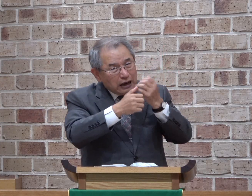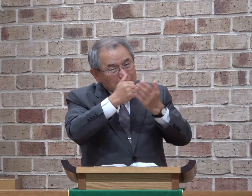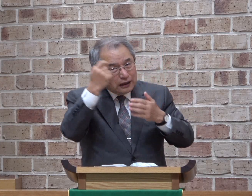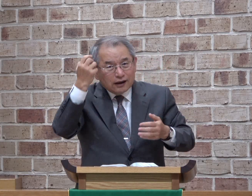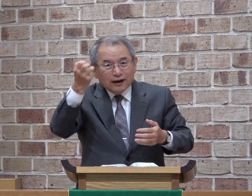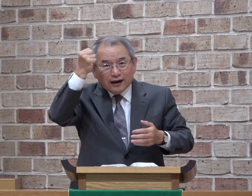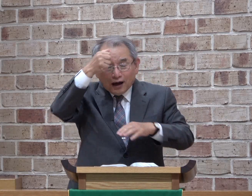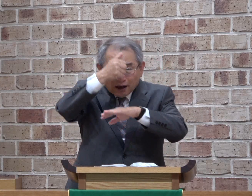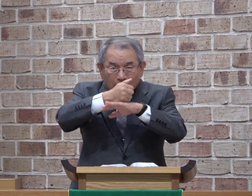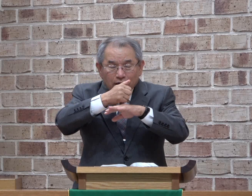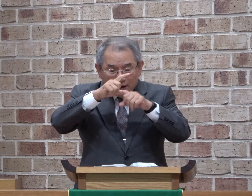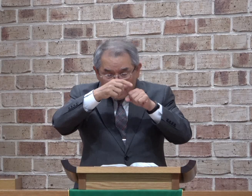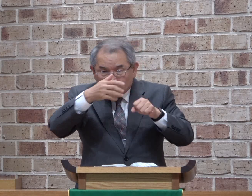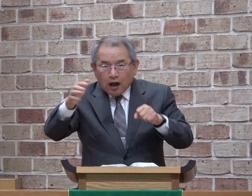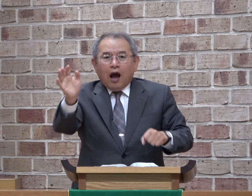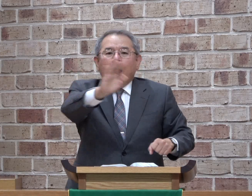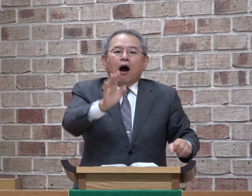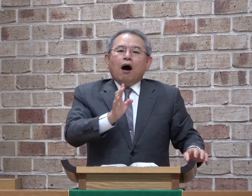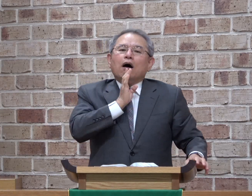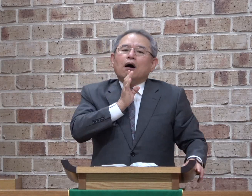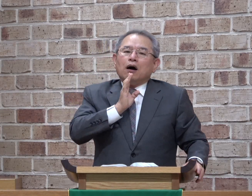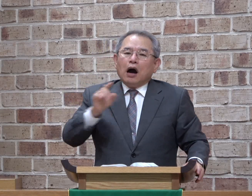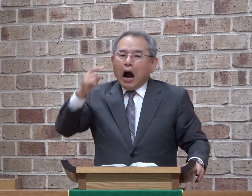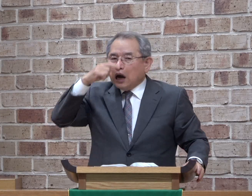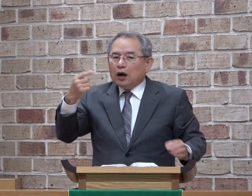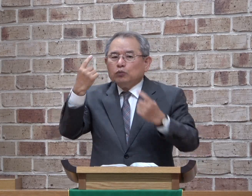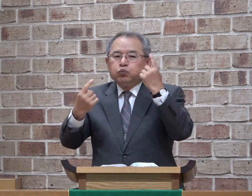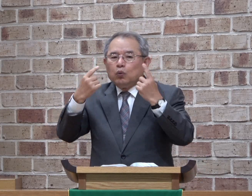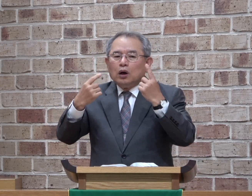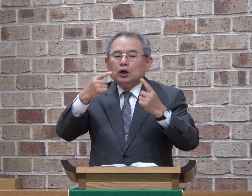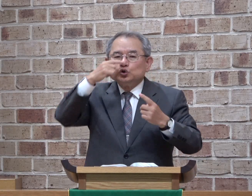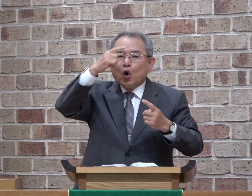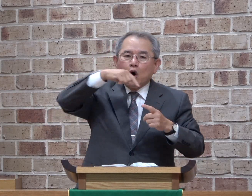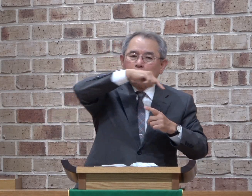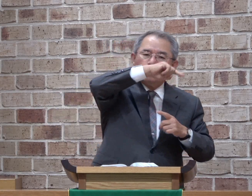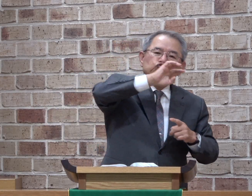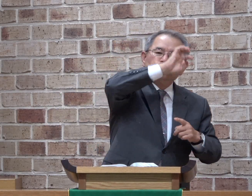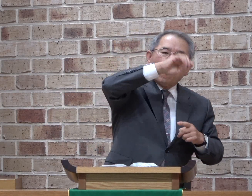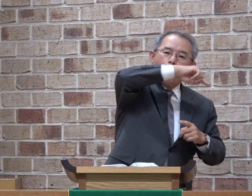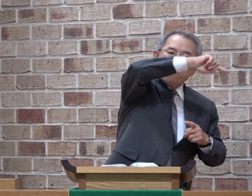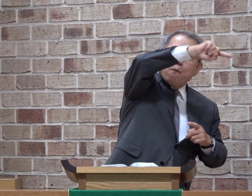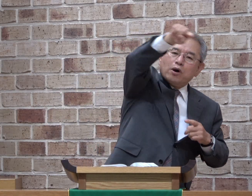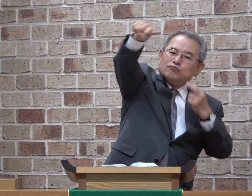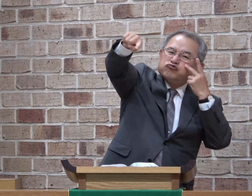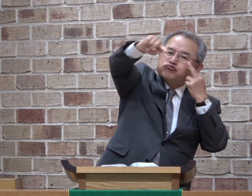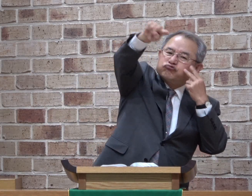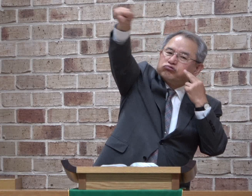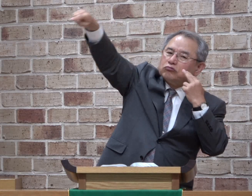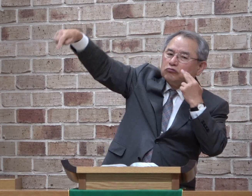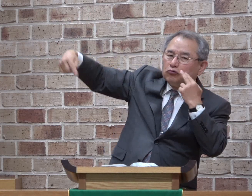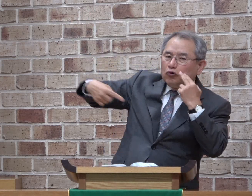가려고 할 때 하나님은 왜 아시아를 무시하고 바울을 다른 곳에 보내셨을까? 유럽으로, 미국으로 보내셨을까? 왜